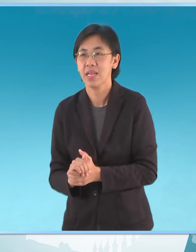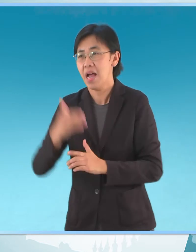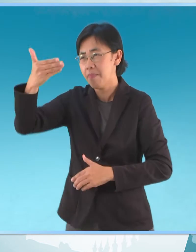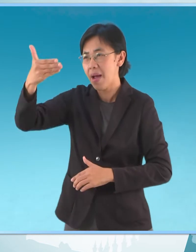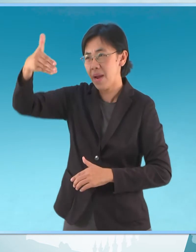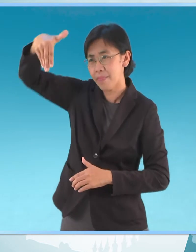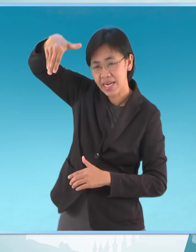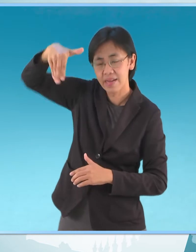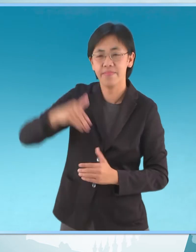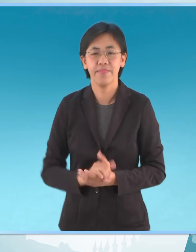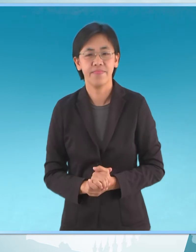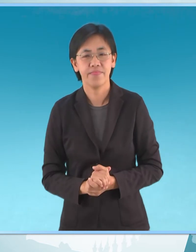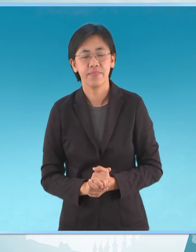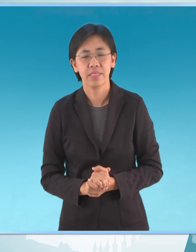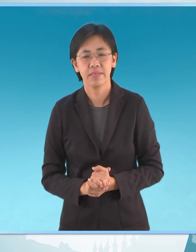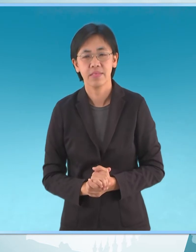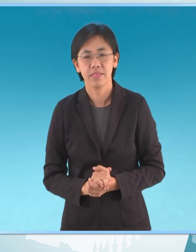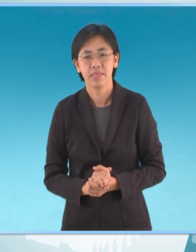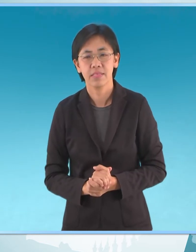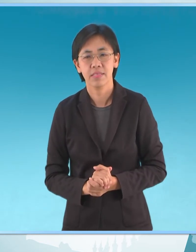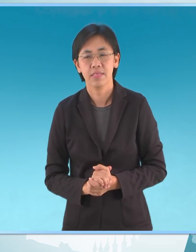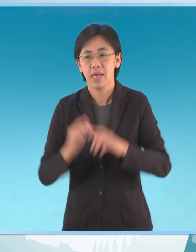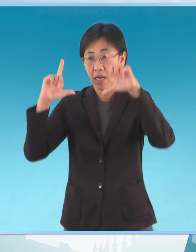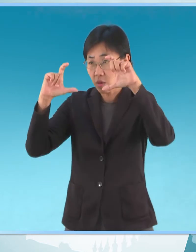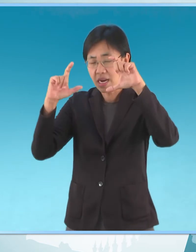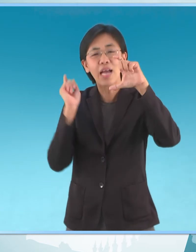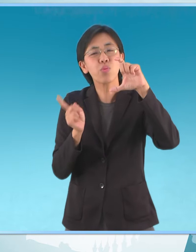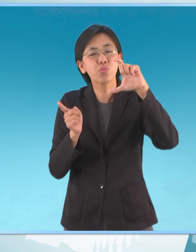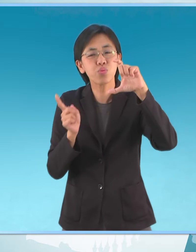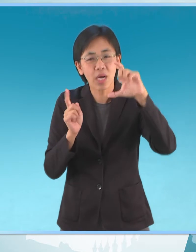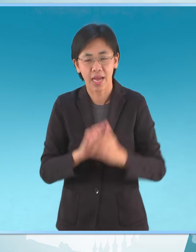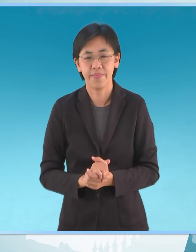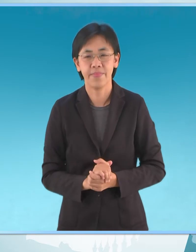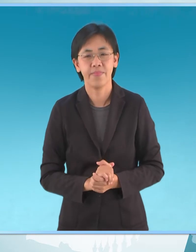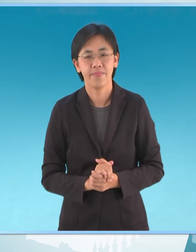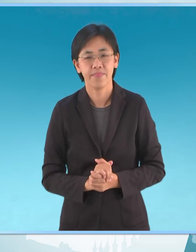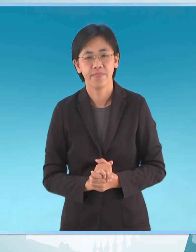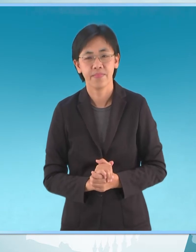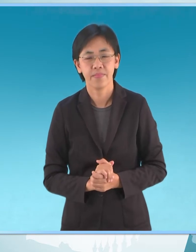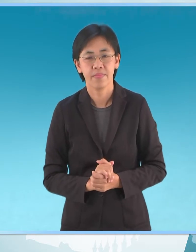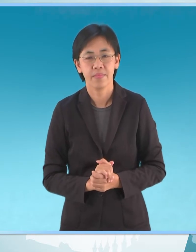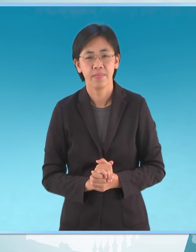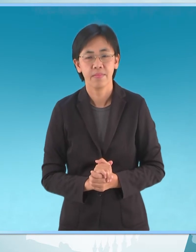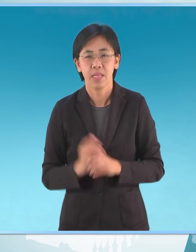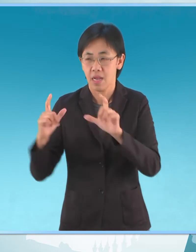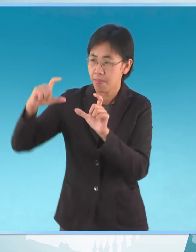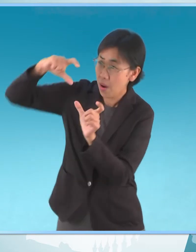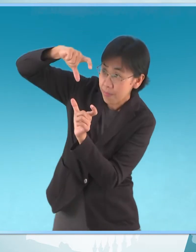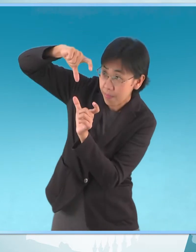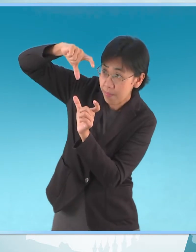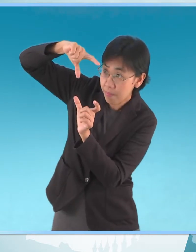างดูนะครับเห็นไหมตัวโคมไฟก็ยังอยู่ที่จุดตัด9ช่องเหมือนกันนะครับเสร็จ